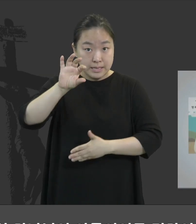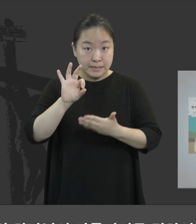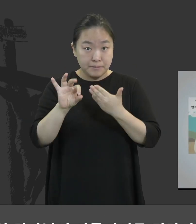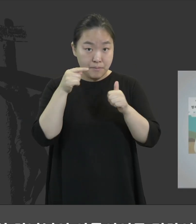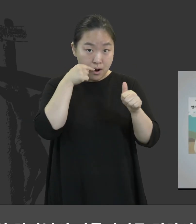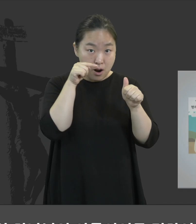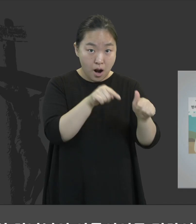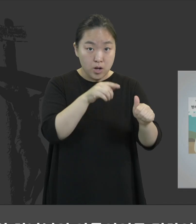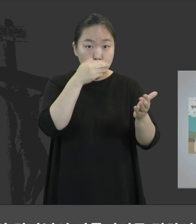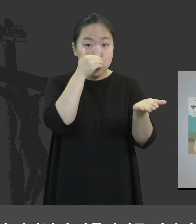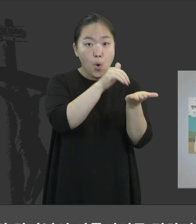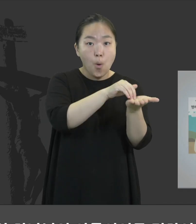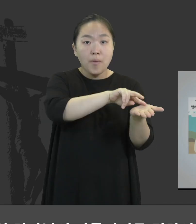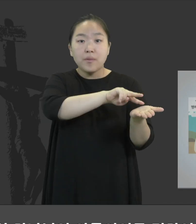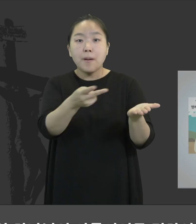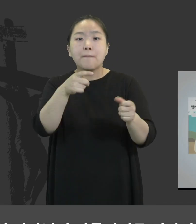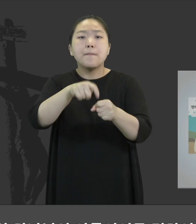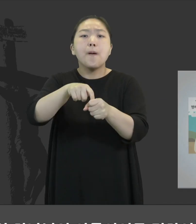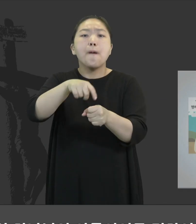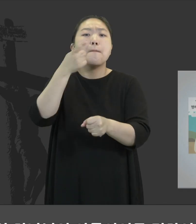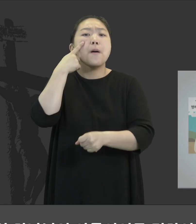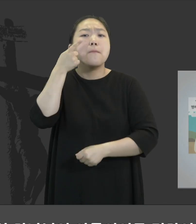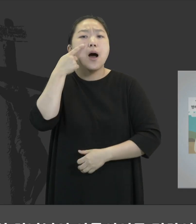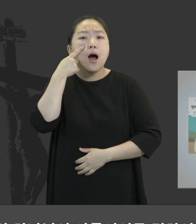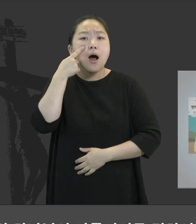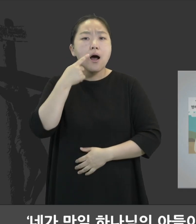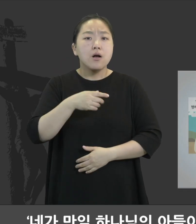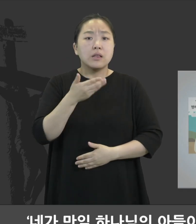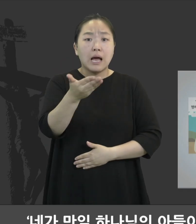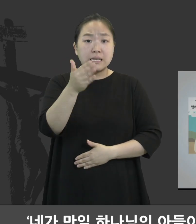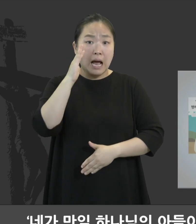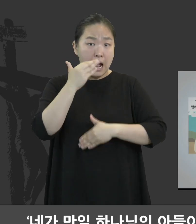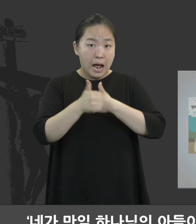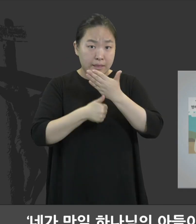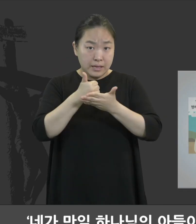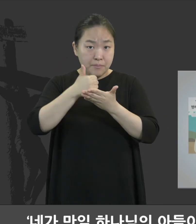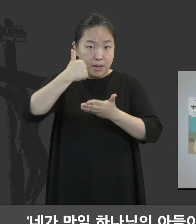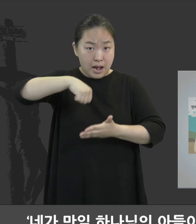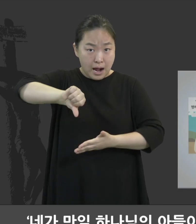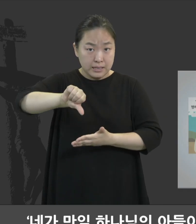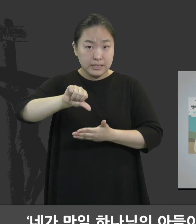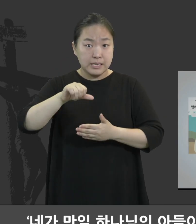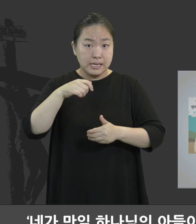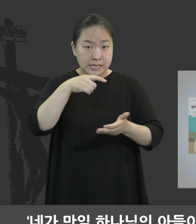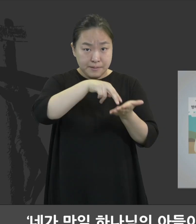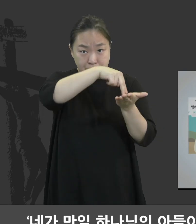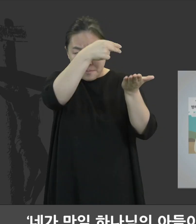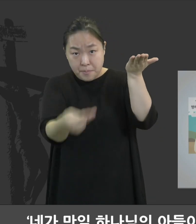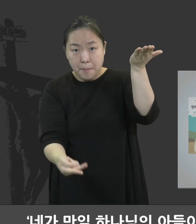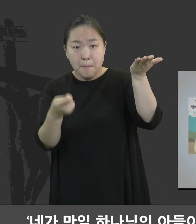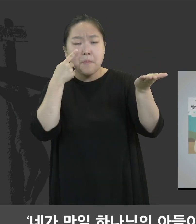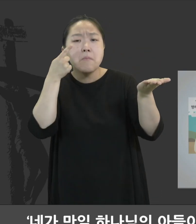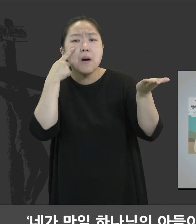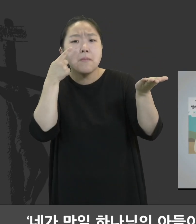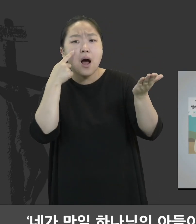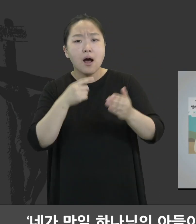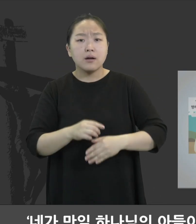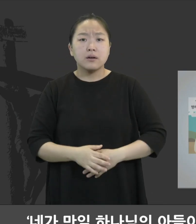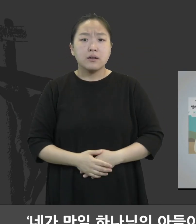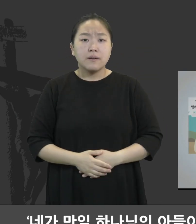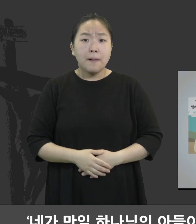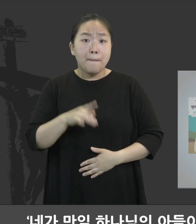아들이거든 명하여 이 돌들로 떡덩이가 되게 하라. 내가 만일 하나님의 아들이거든